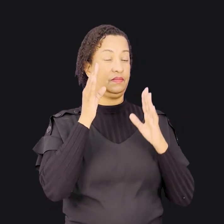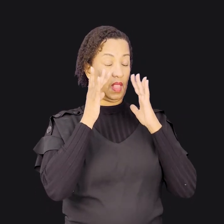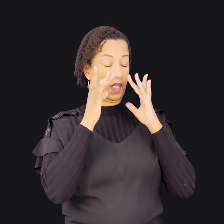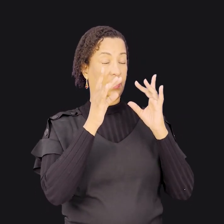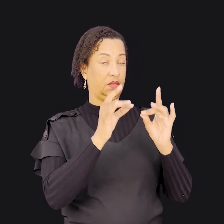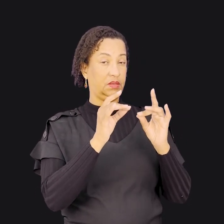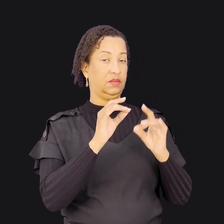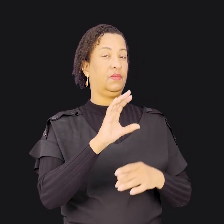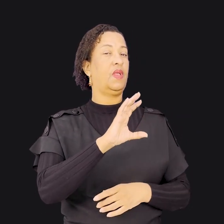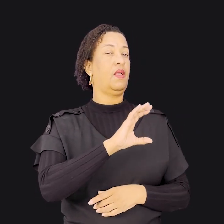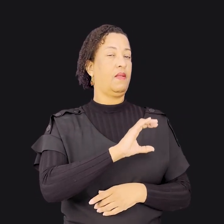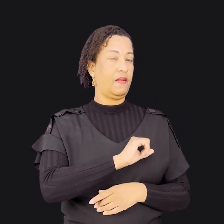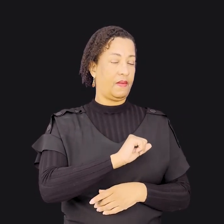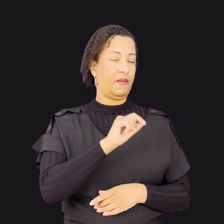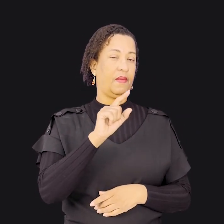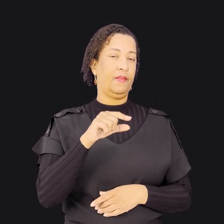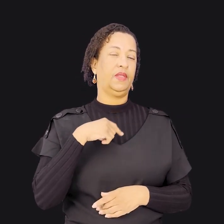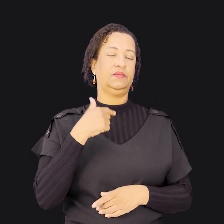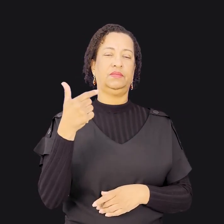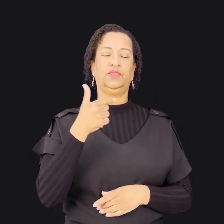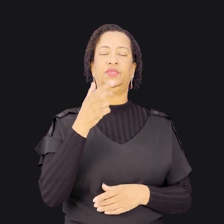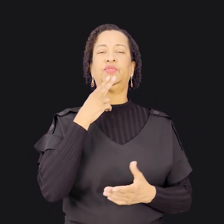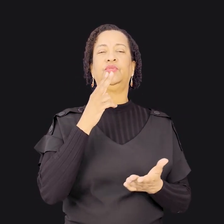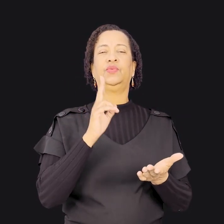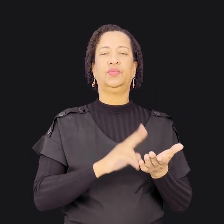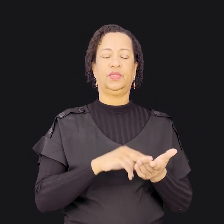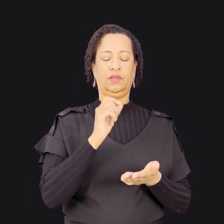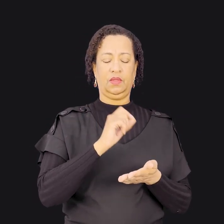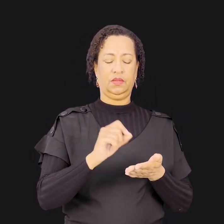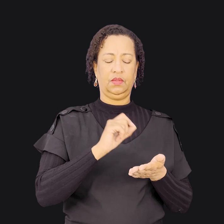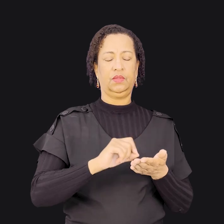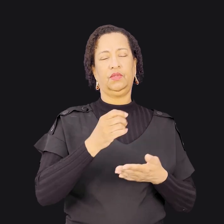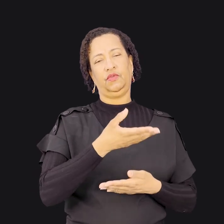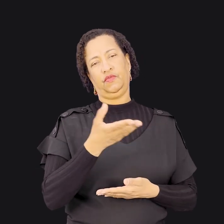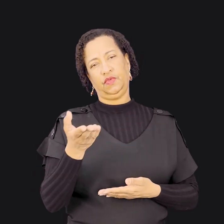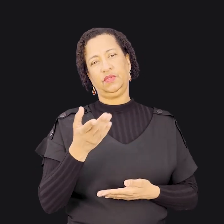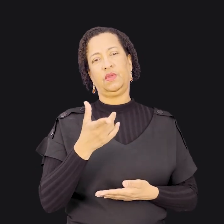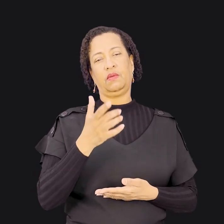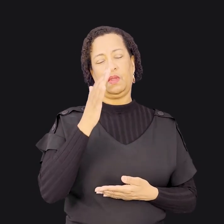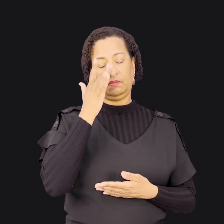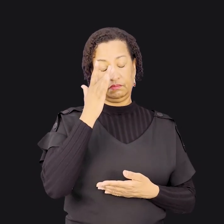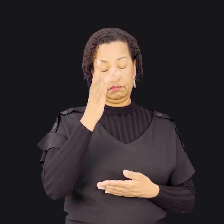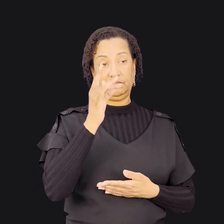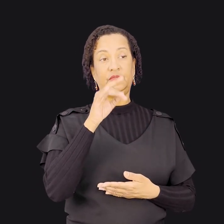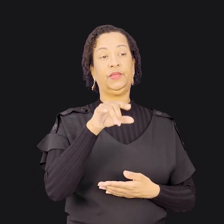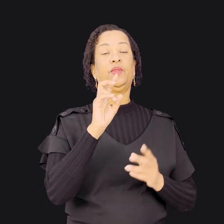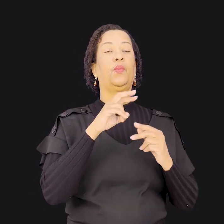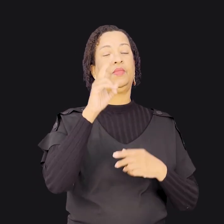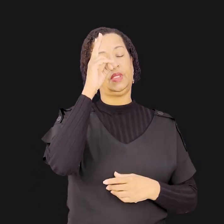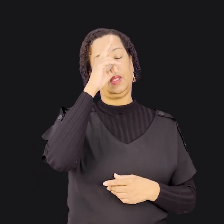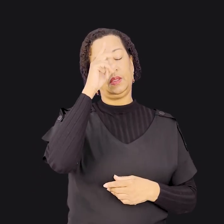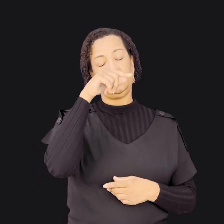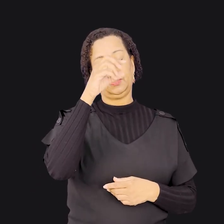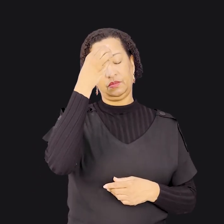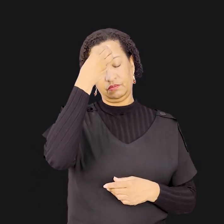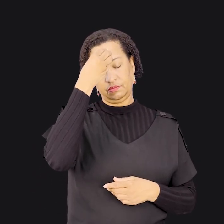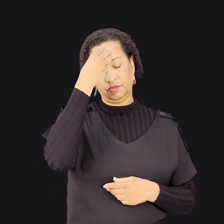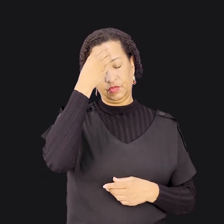passagem. Amados, esta é agora a segunda carta que lhes escrevo. Em ambas quero despertar como estas lembranças a sua mente